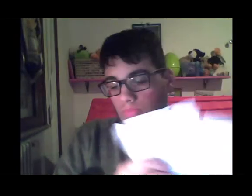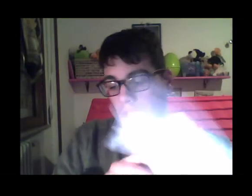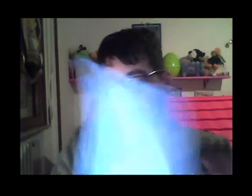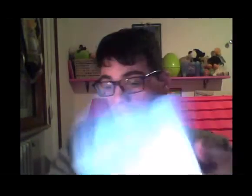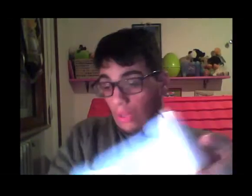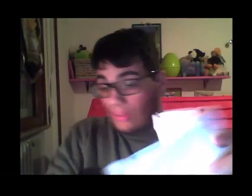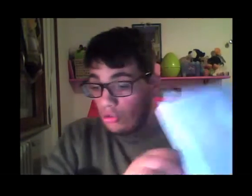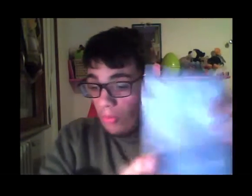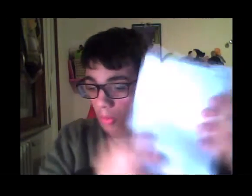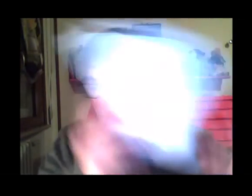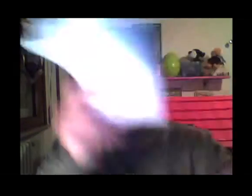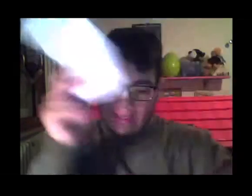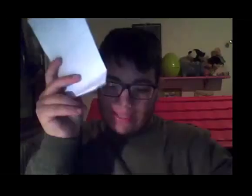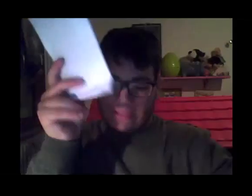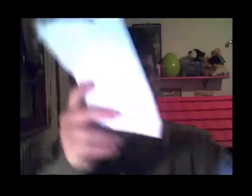Queste sono proprio le grandezze.